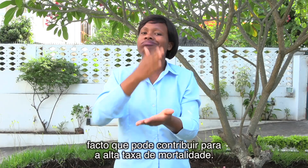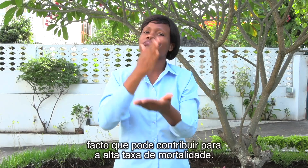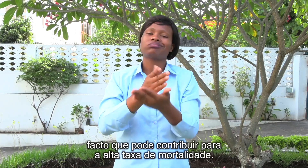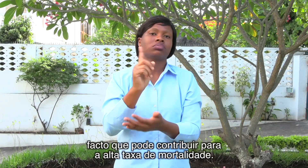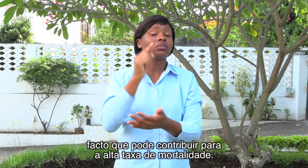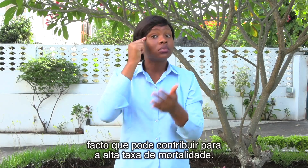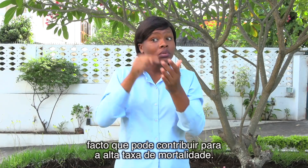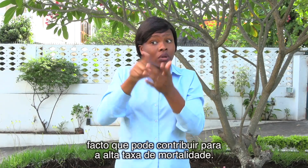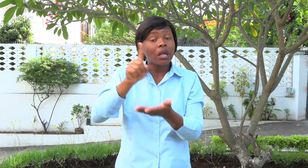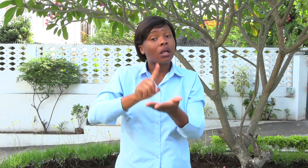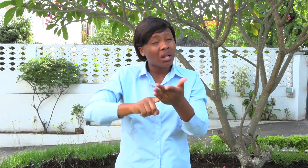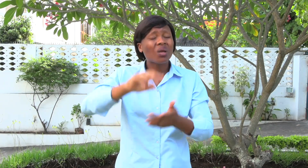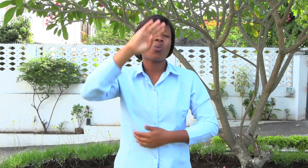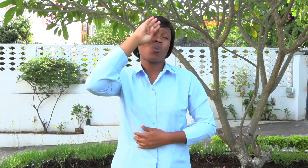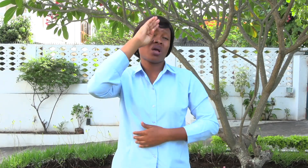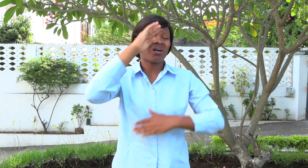de mortalidade.